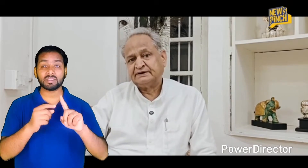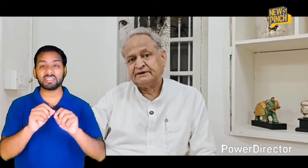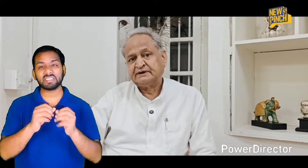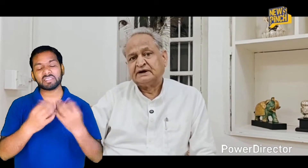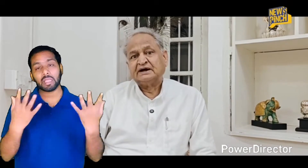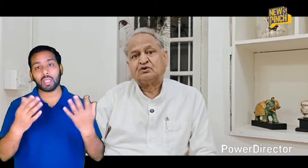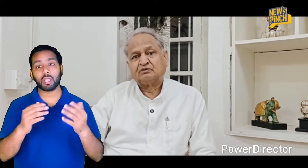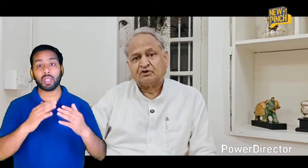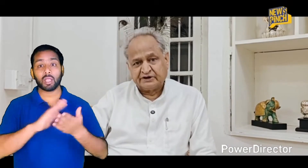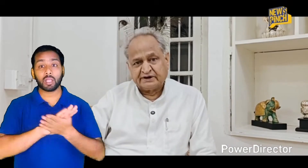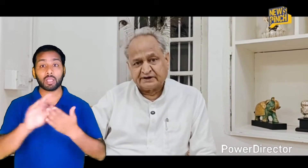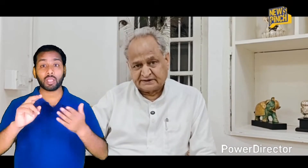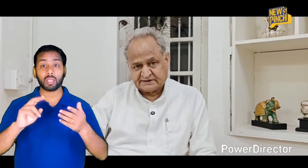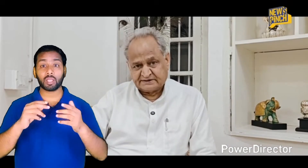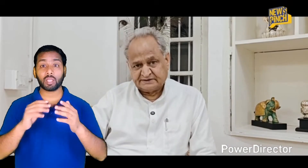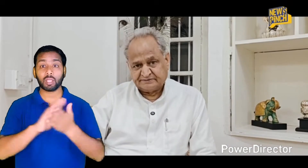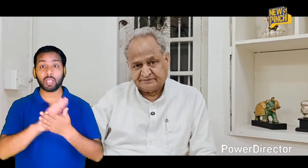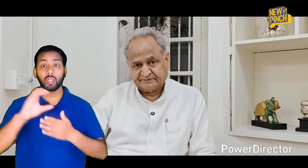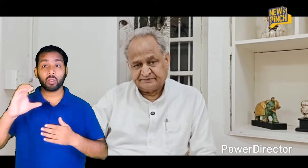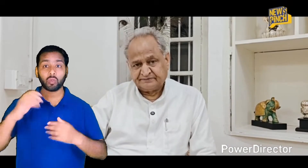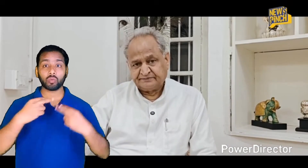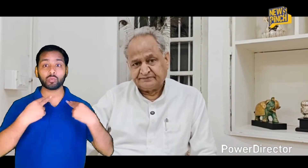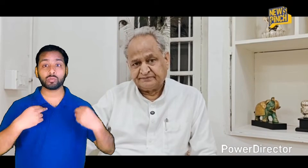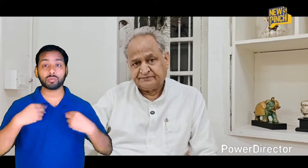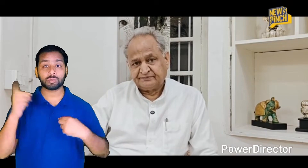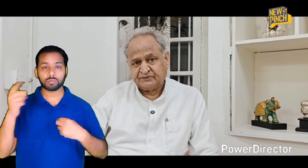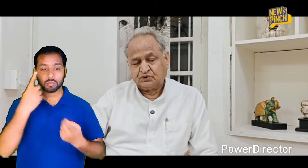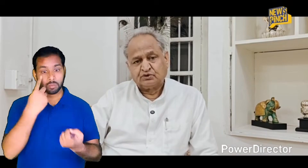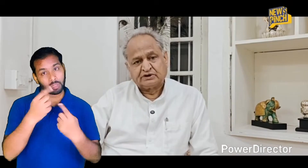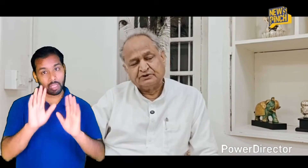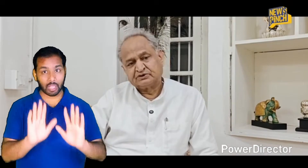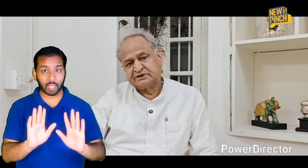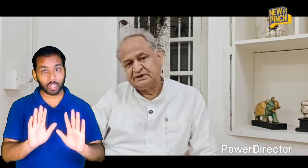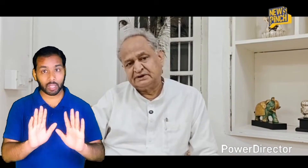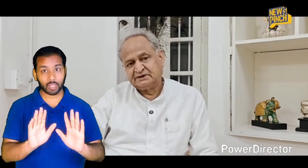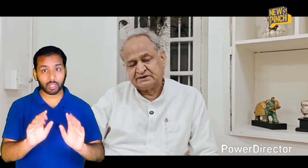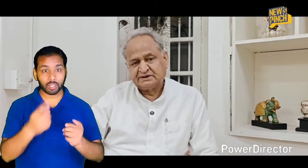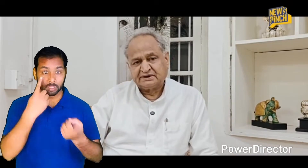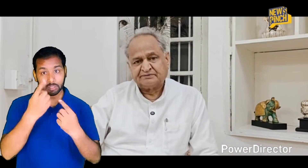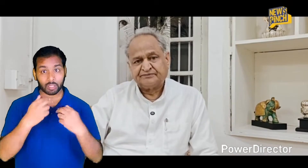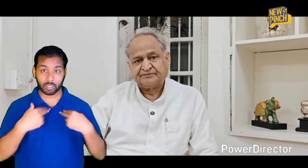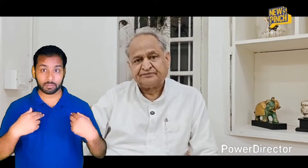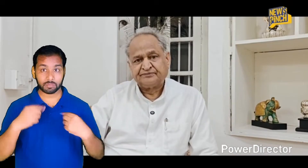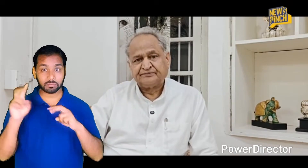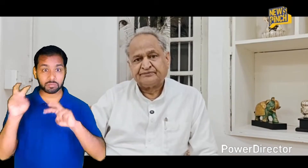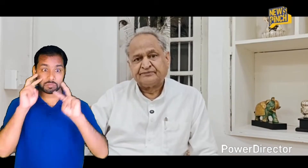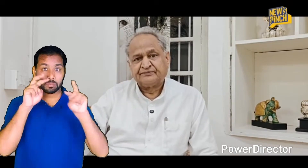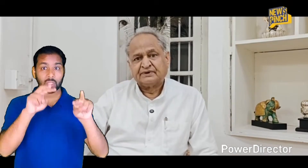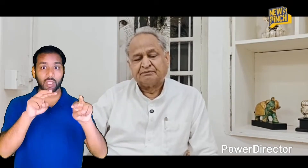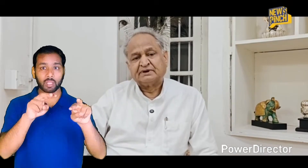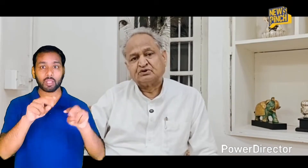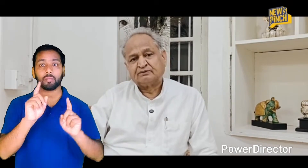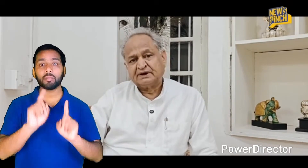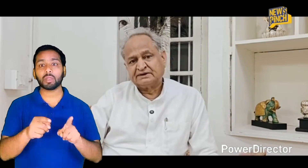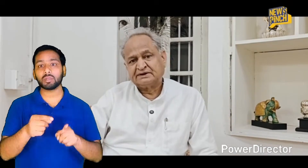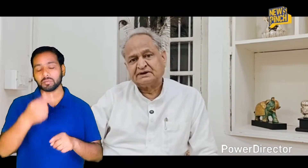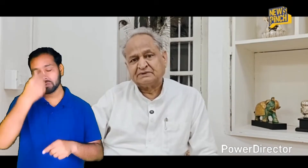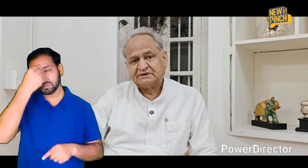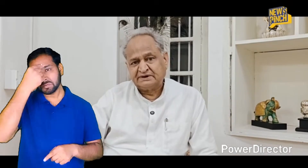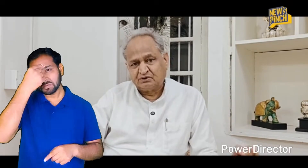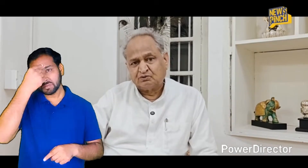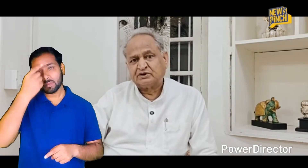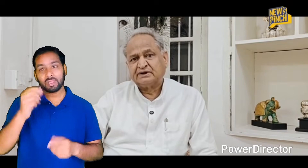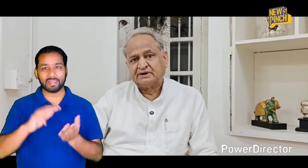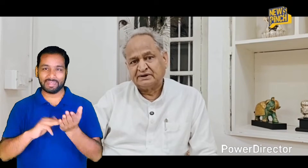बाद में। हाई कोर्ट मॉनिटरिंग कर रहा था इसकी, तो कोई कमी तो रखी नहीं किसी ने। पर दुर्भाग्य